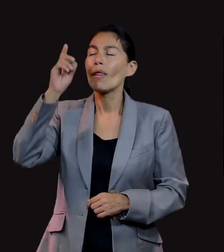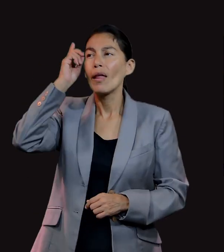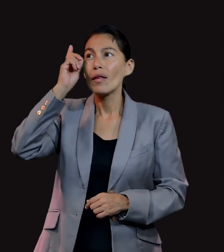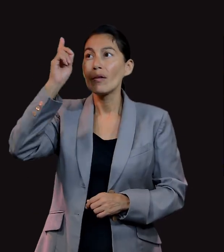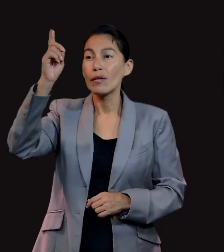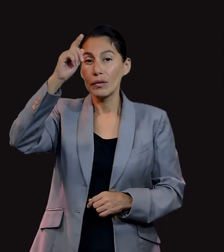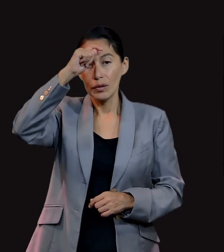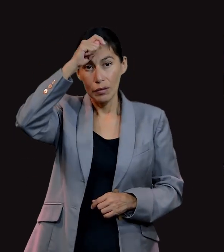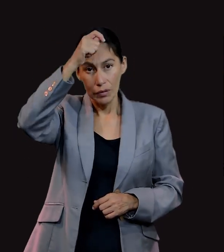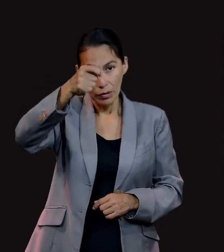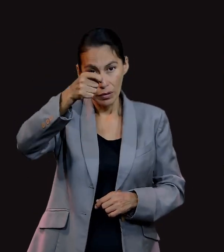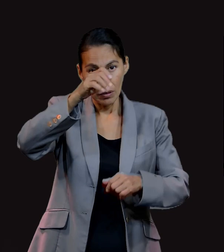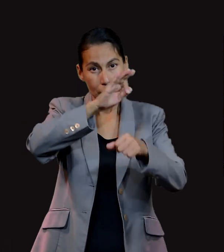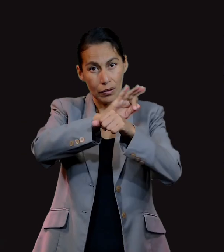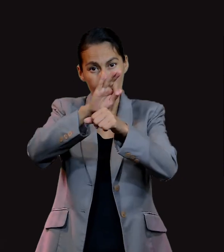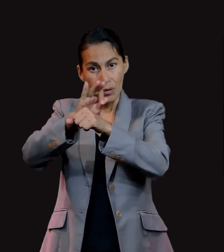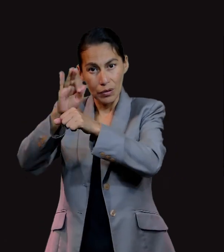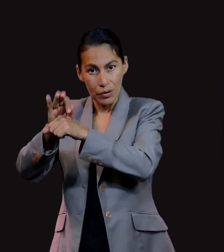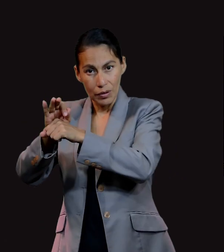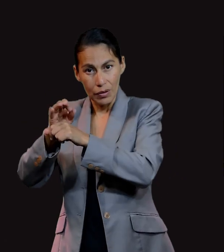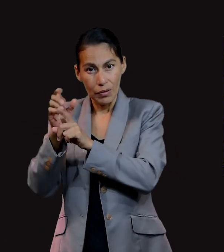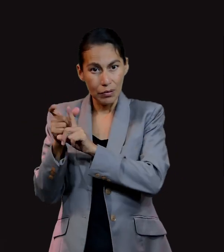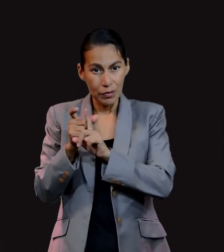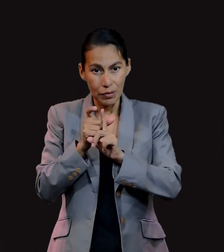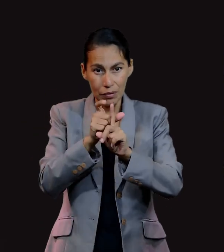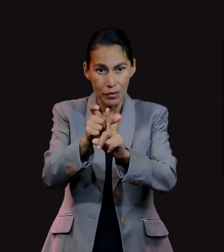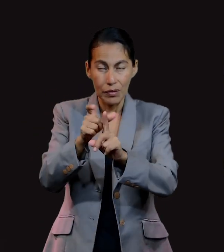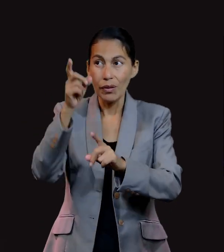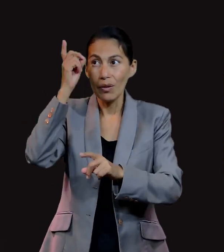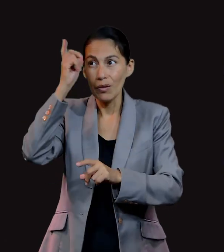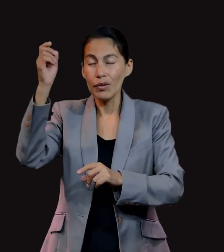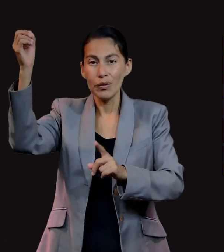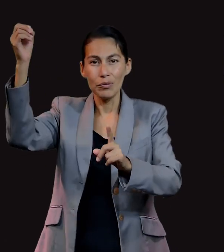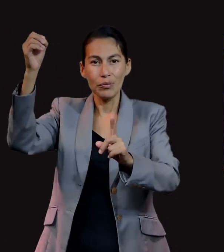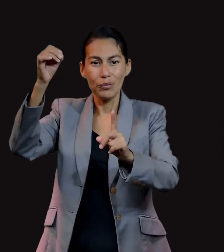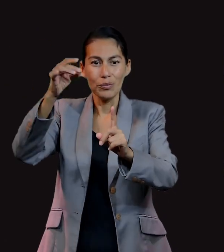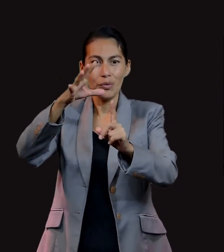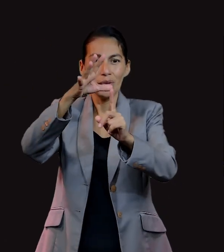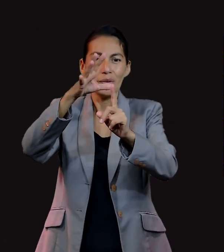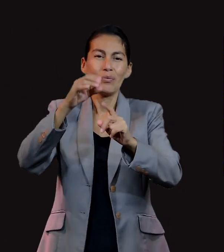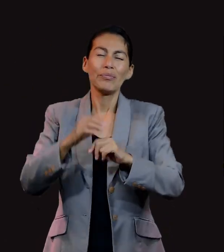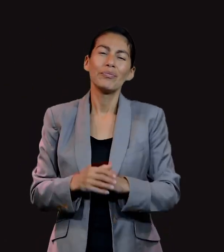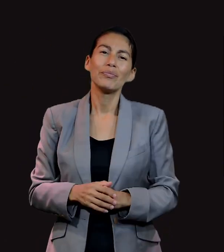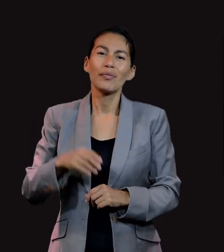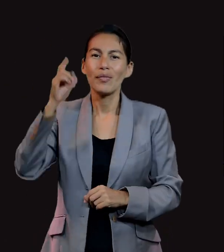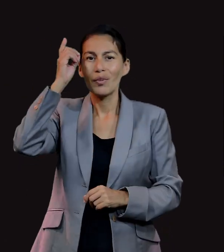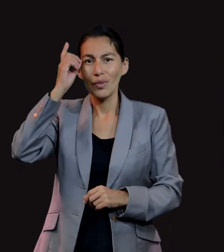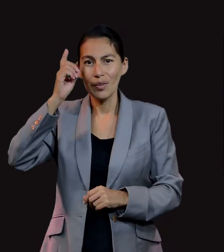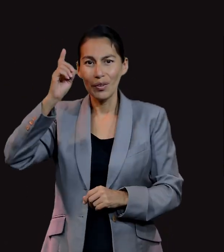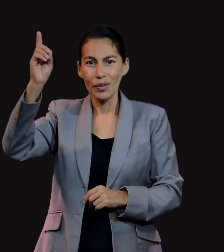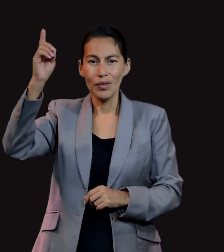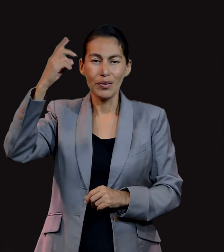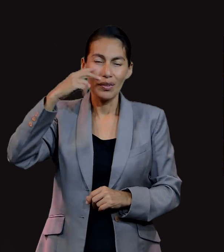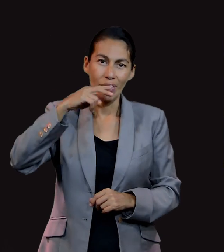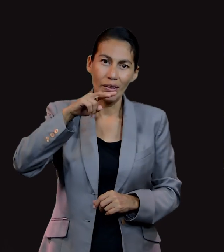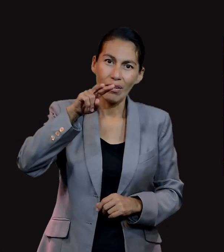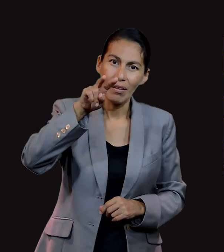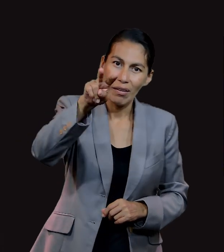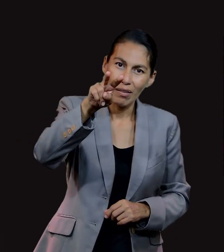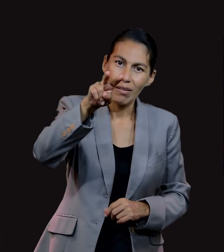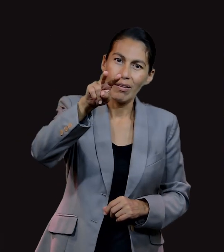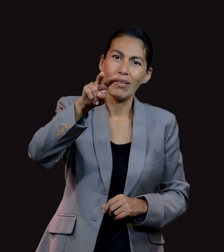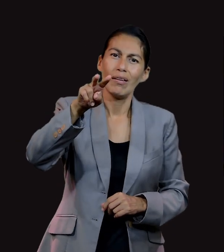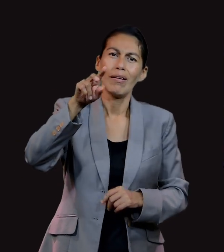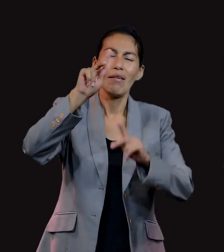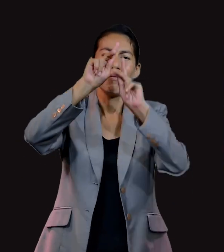bendiga Y te guarde Dios haga resplandecer Su rostro Sobre ti Dios Alce a ti Su